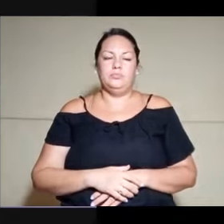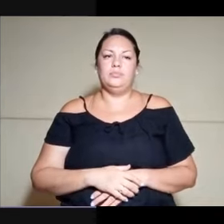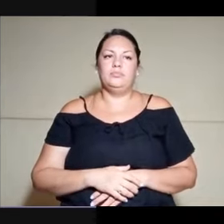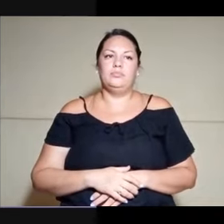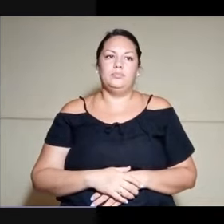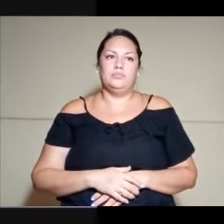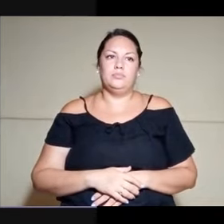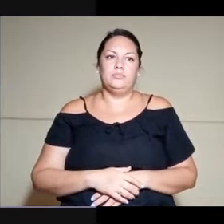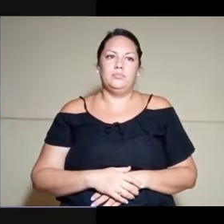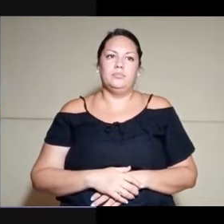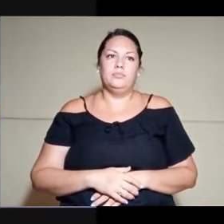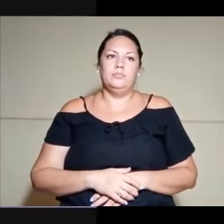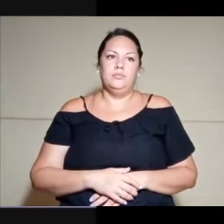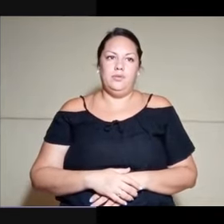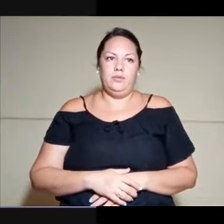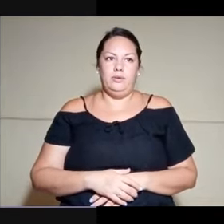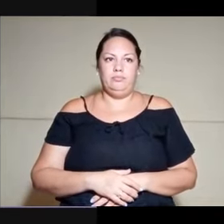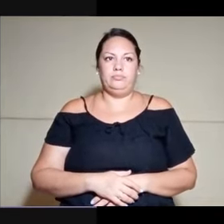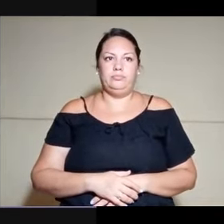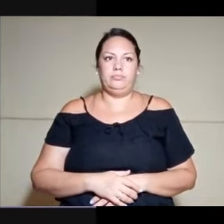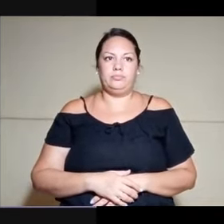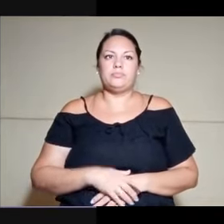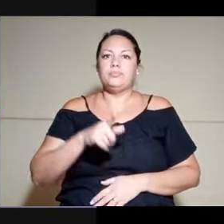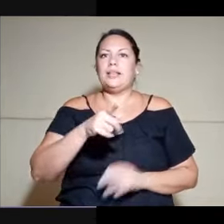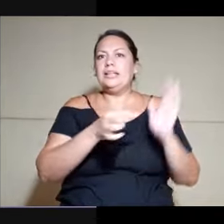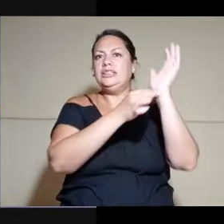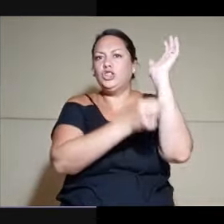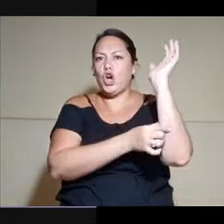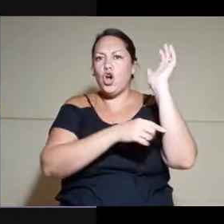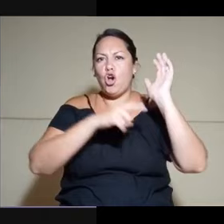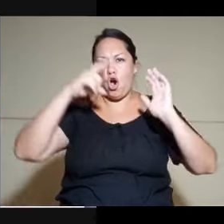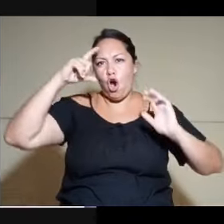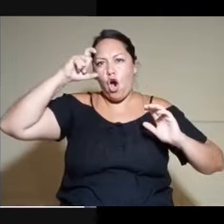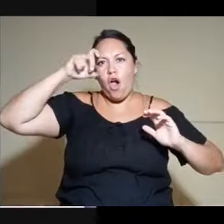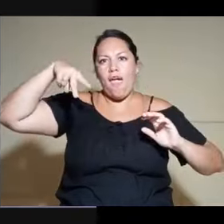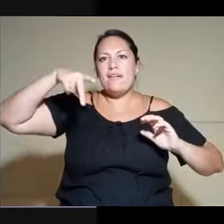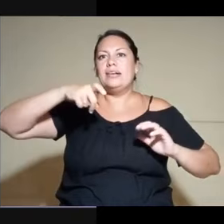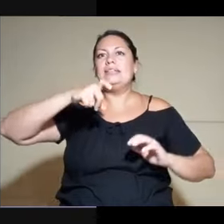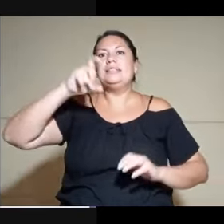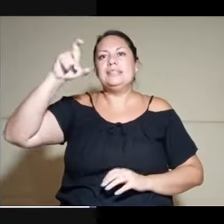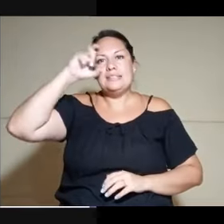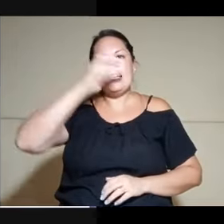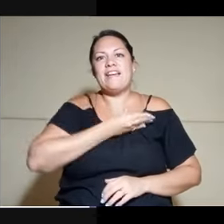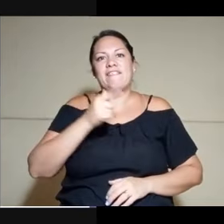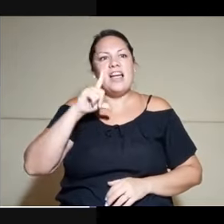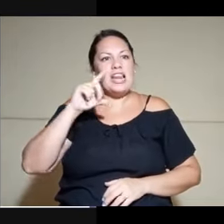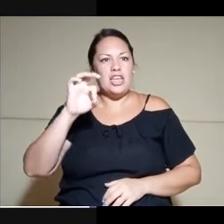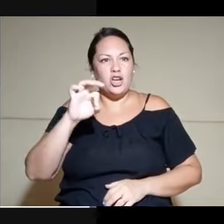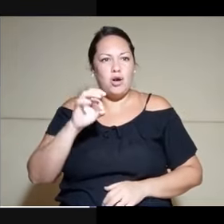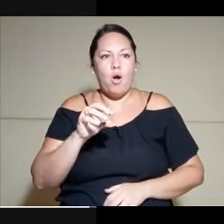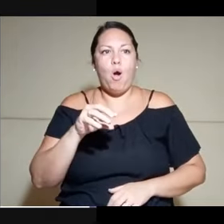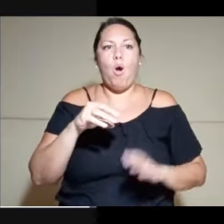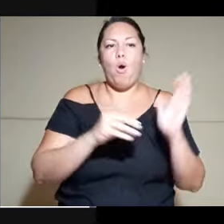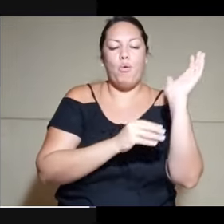mesencefálico. Ahí. Que ahora lo vamos a ver, fíjense. ¿Sí o no? Ahí. Bulbo, protuberancia. Acá vemos bien